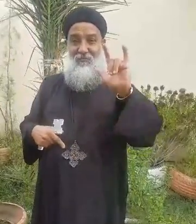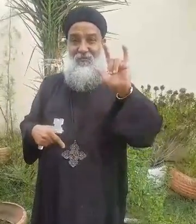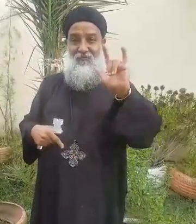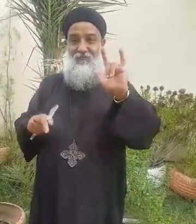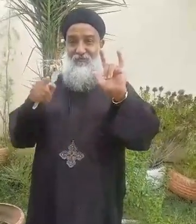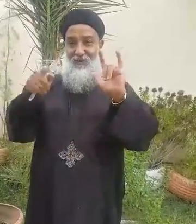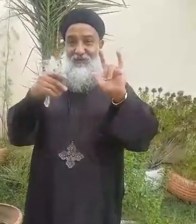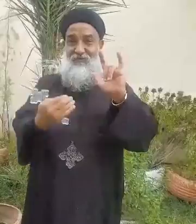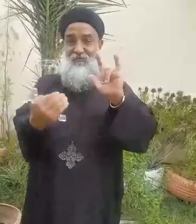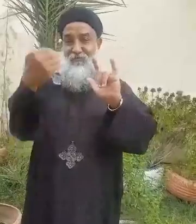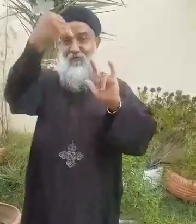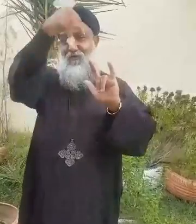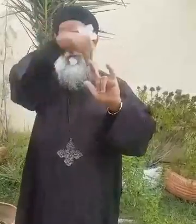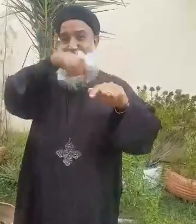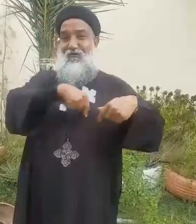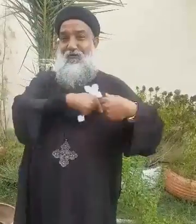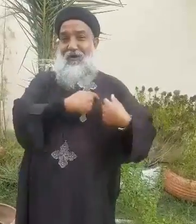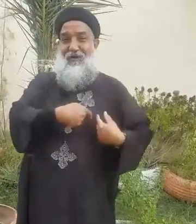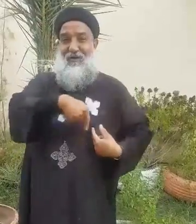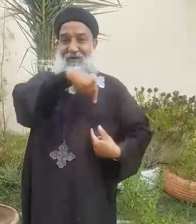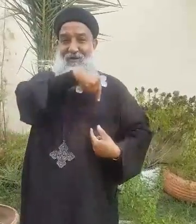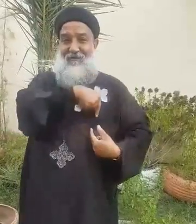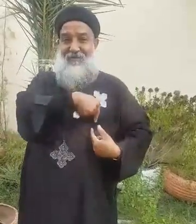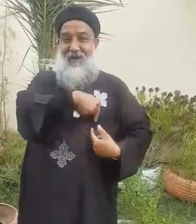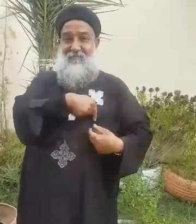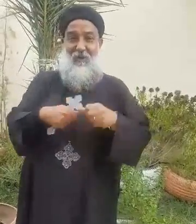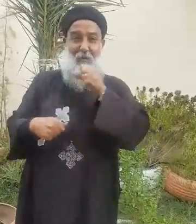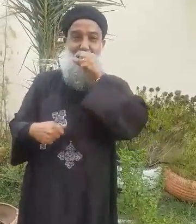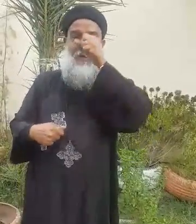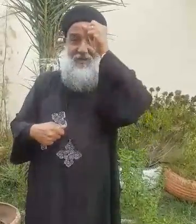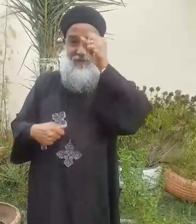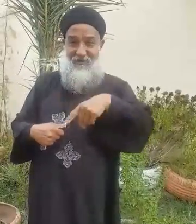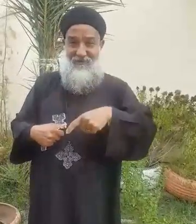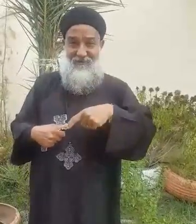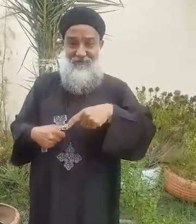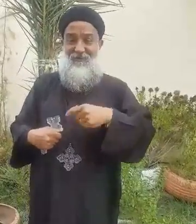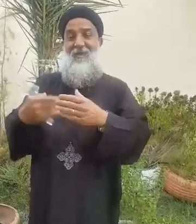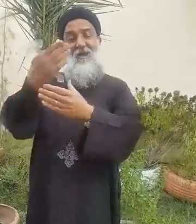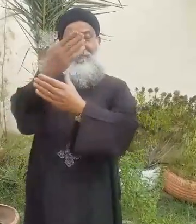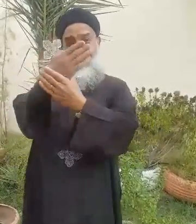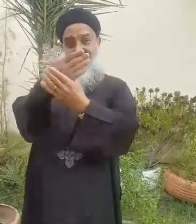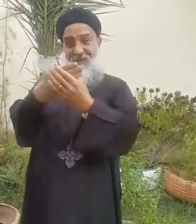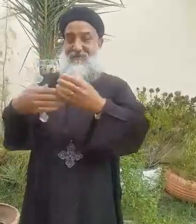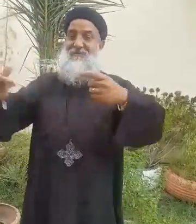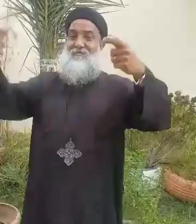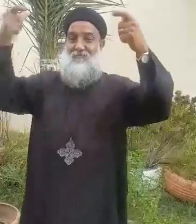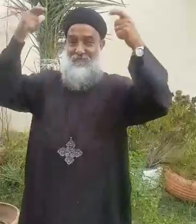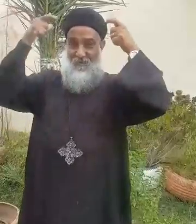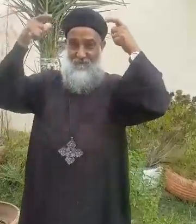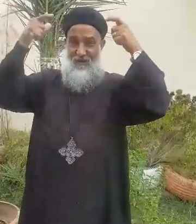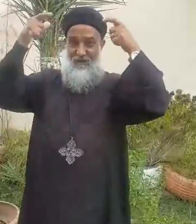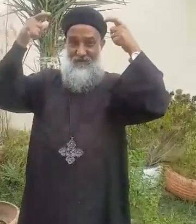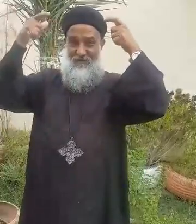بحبكم، انتم جوه في قلبي. عيد ميلاد مجيد.